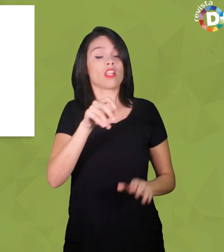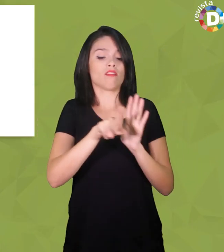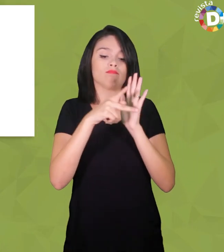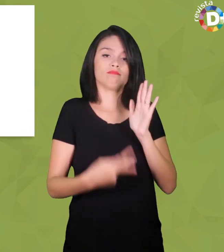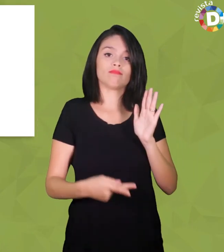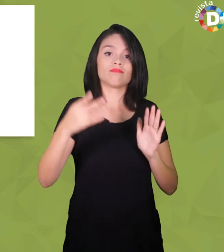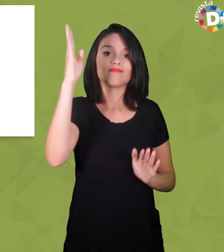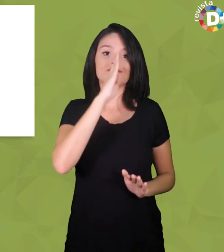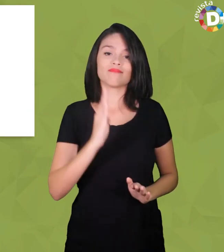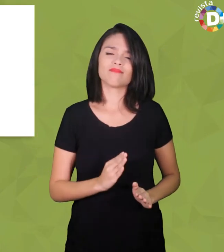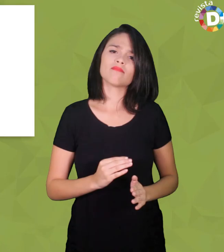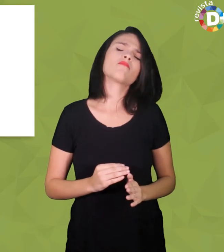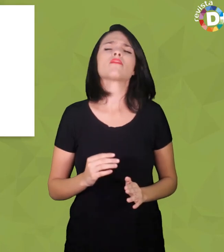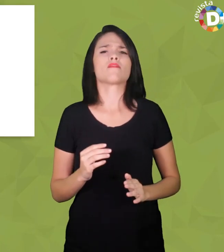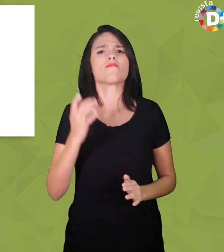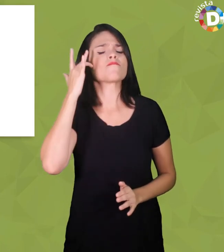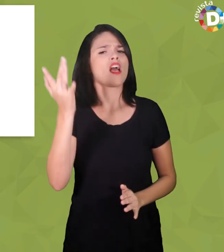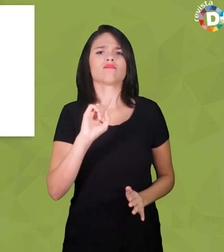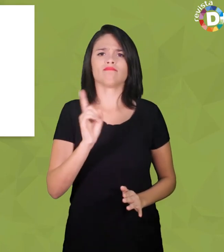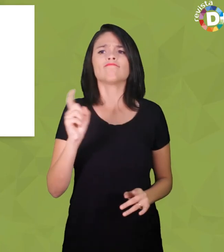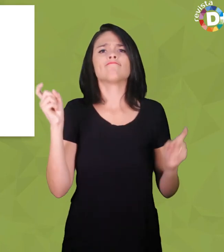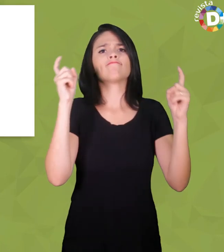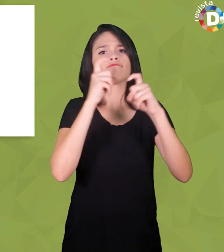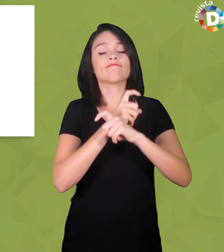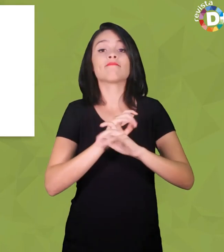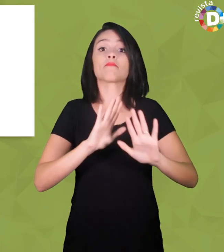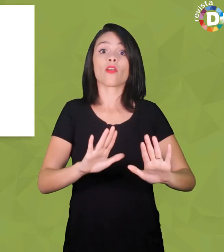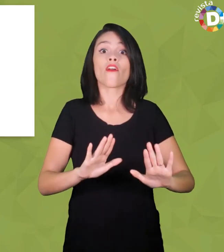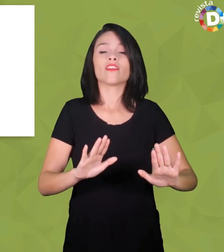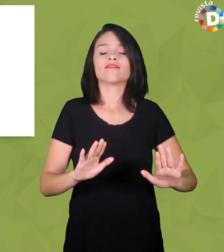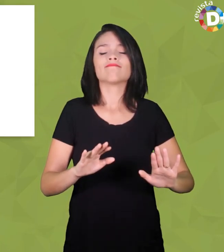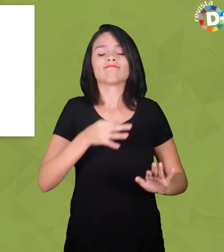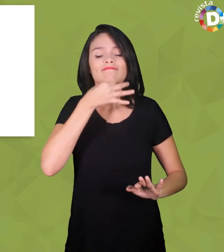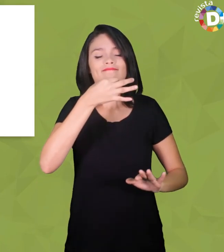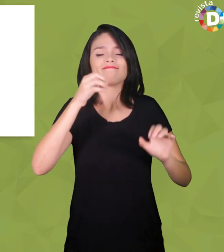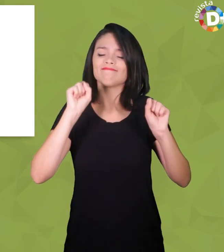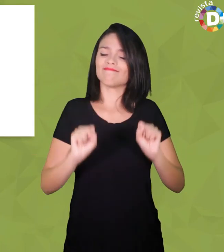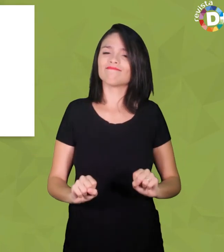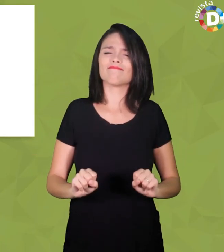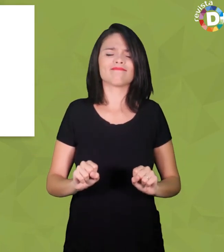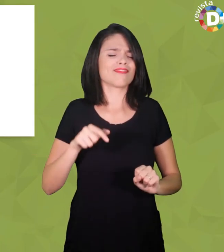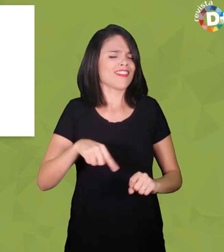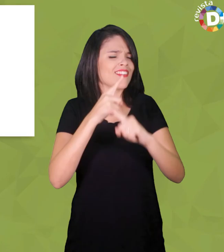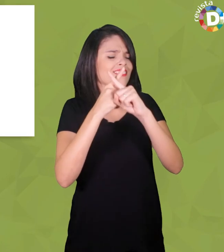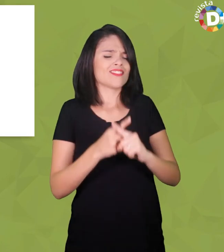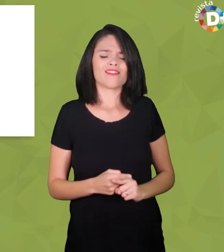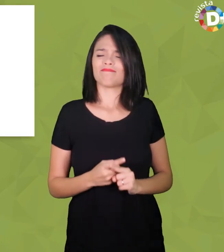foi um desafio mas posso dizer que os jogos foram fantásticos afirmou